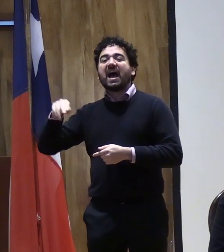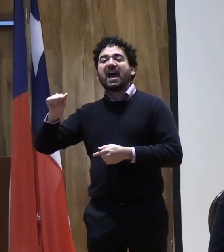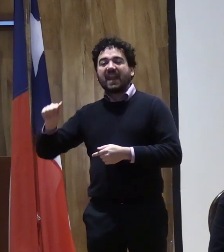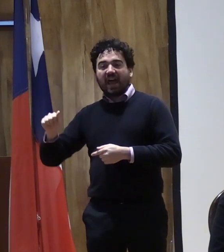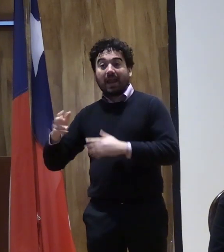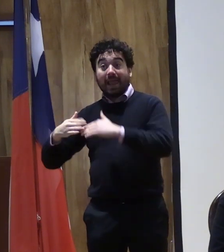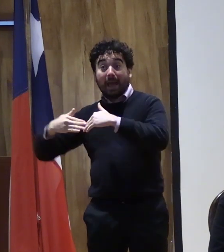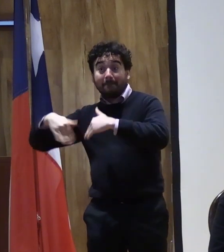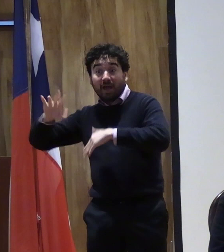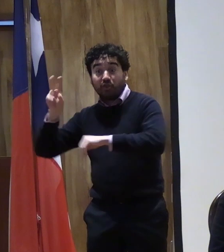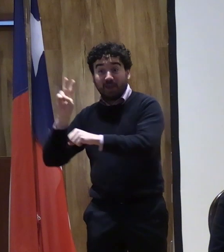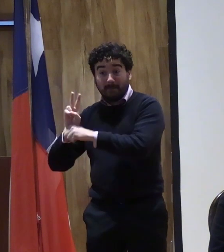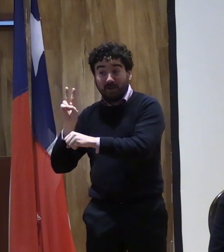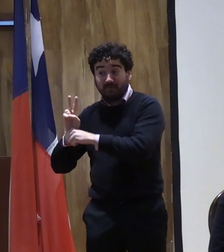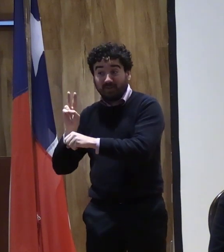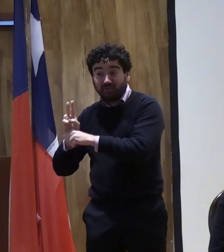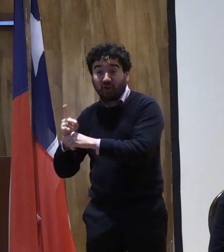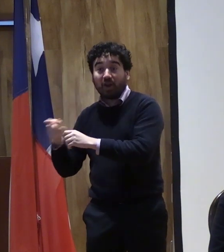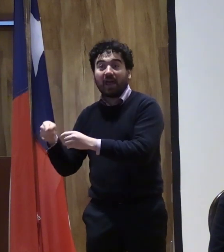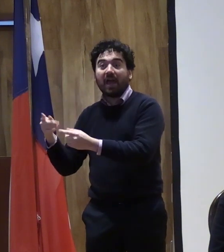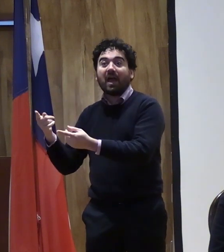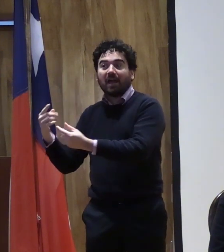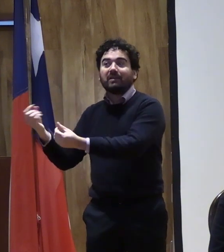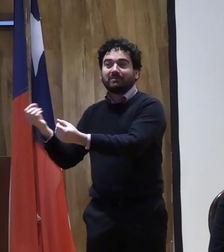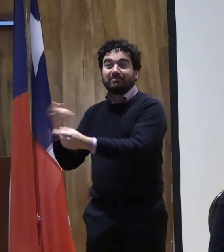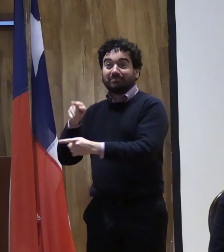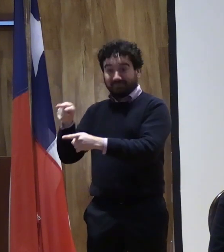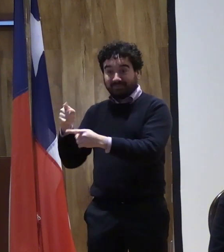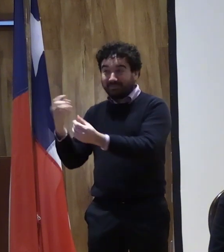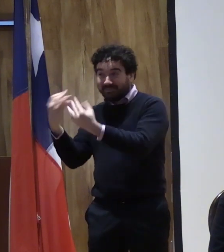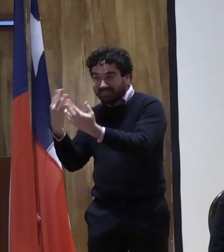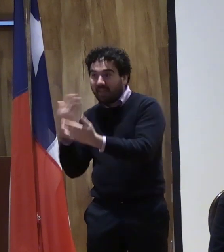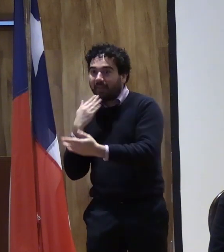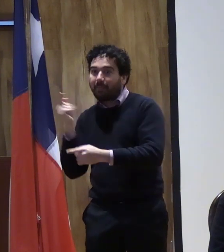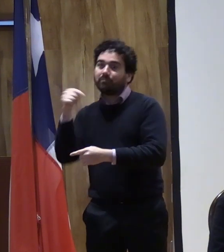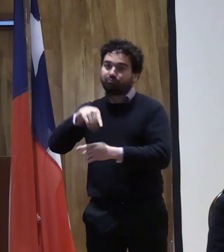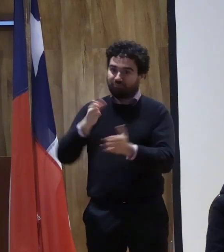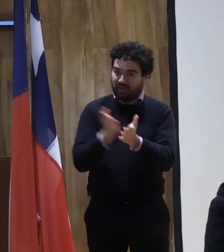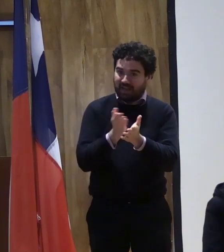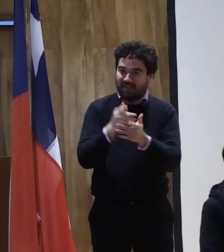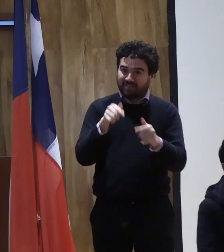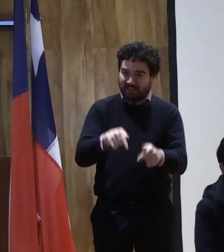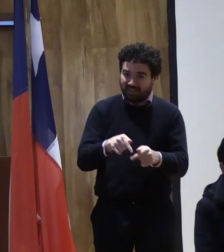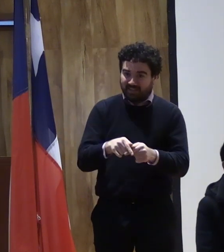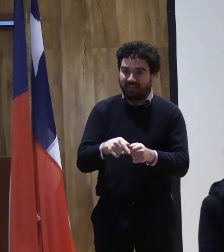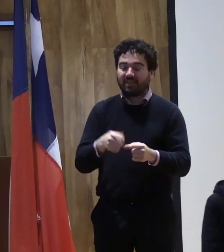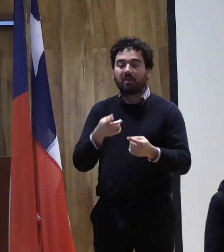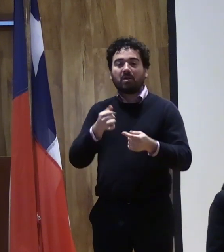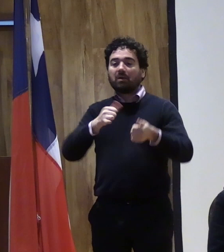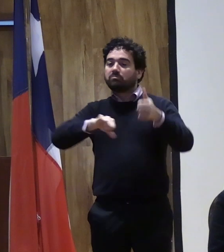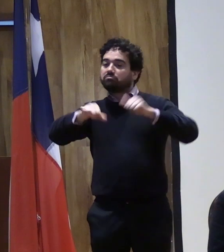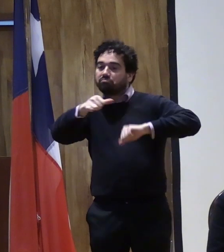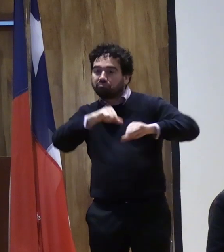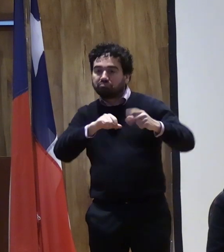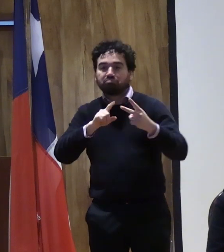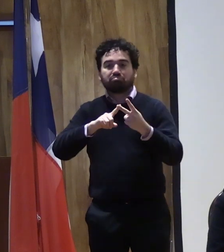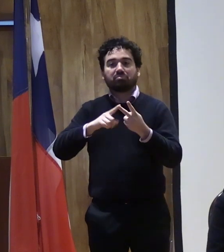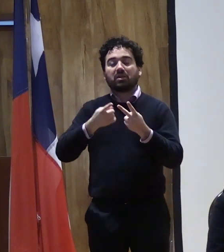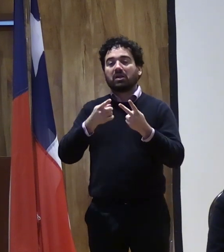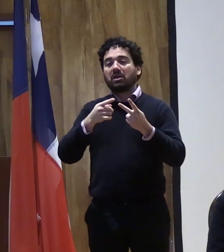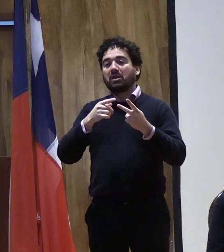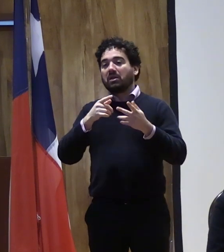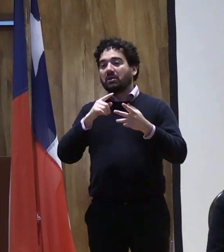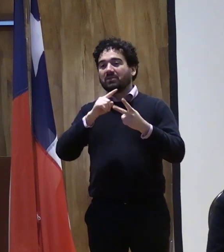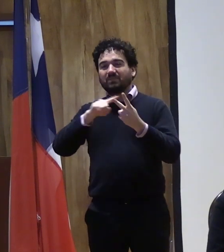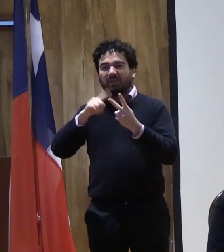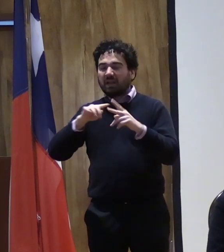Barros Arana también hacían clase acá. El señor Arriagada de Biología y Química, el de Mario